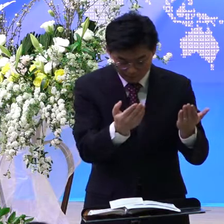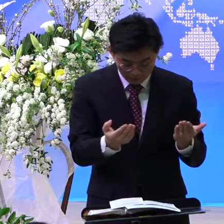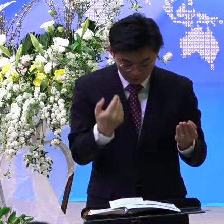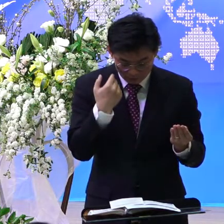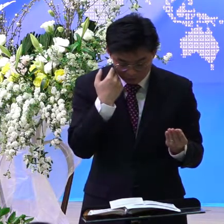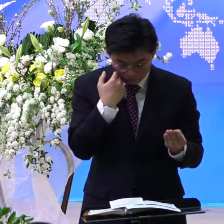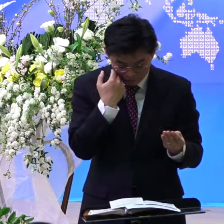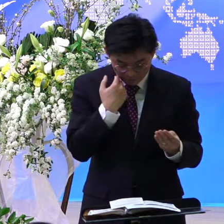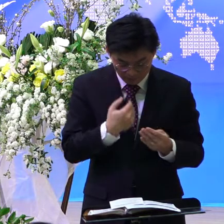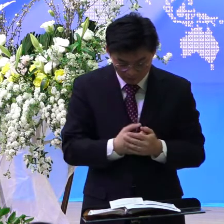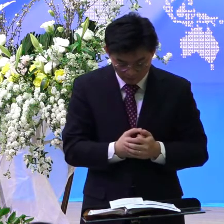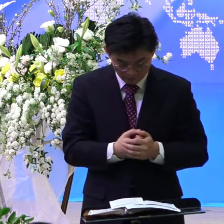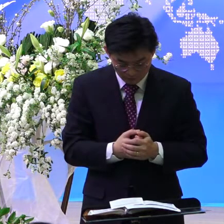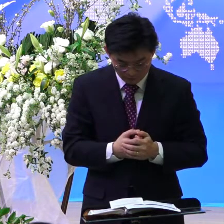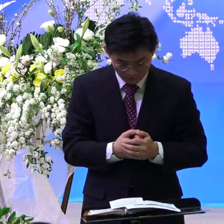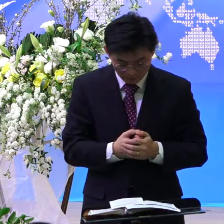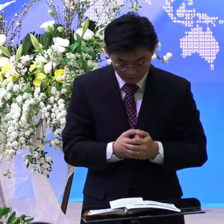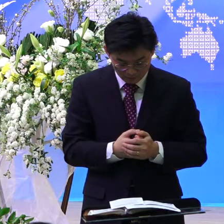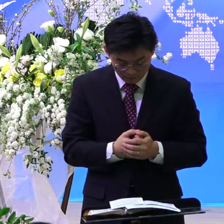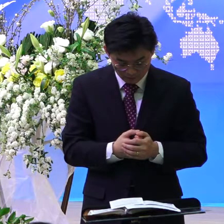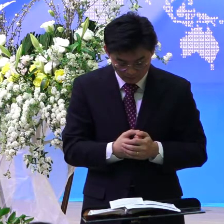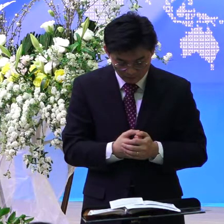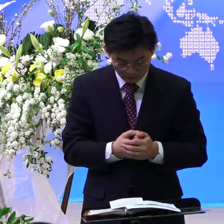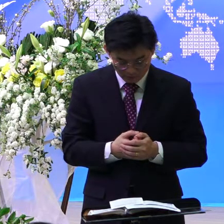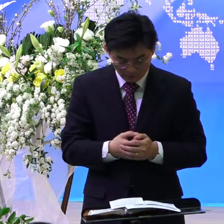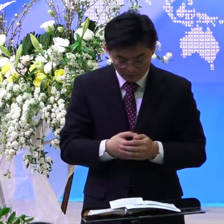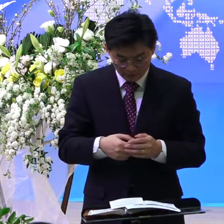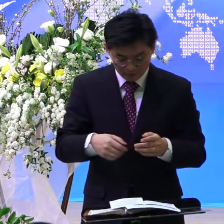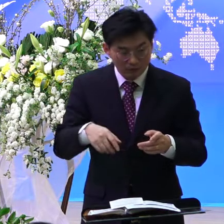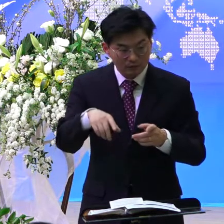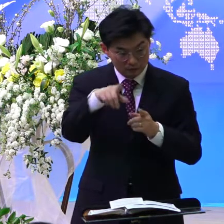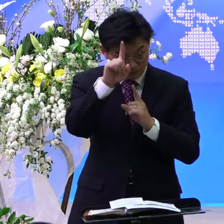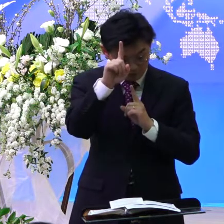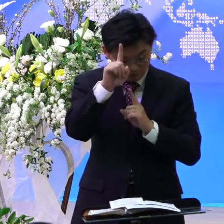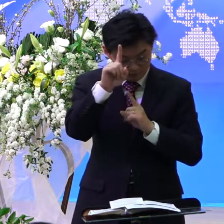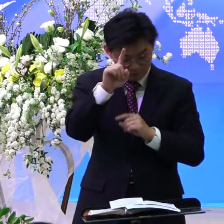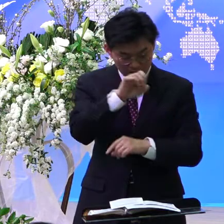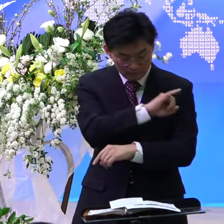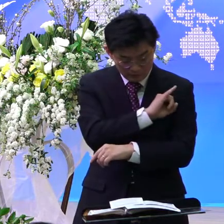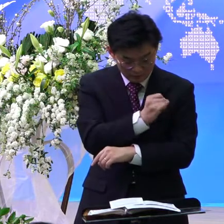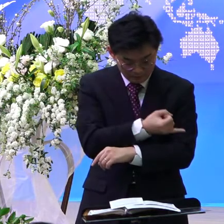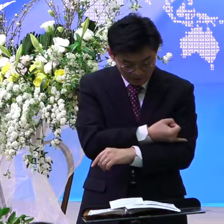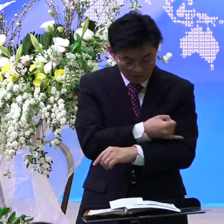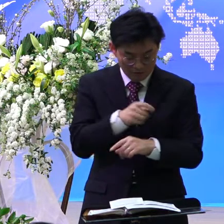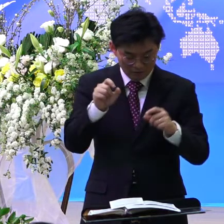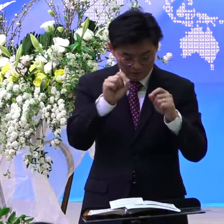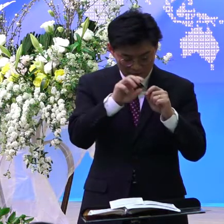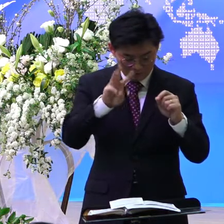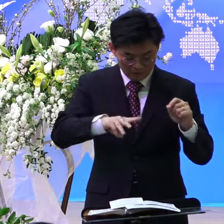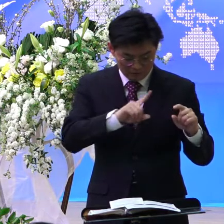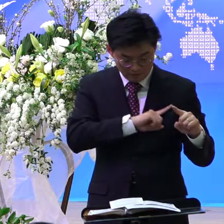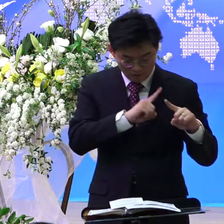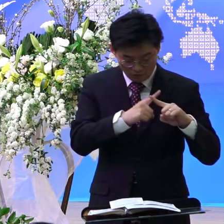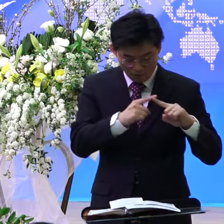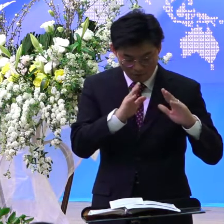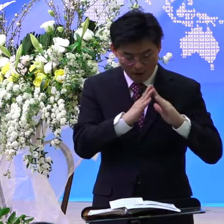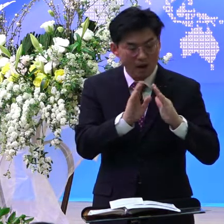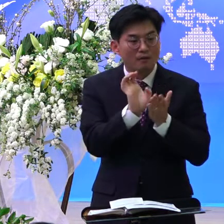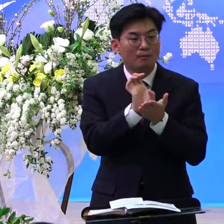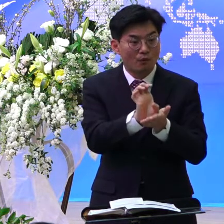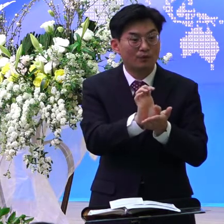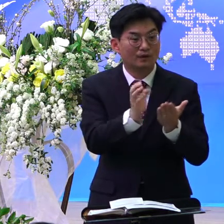현재 권사회장으로 섬기고 계시는 이은경 권사님께서 금요일에 이제 시에 가셔서 표창을 받도록 하겠습니다. 앞으로